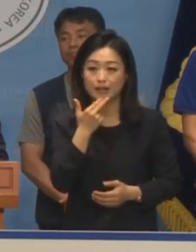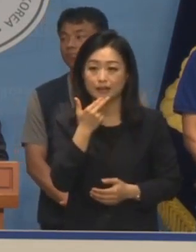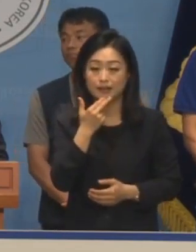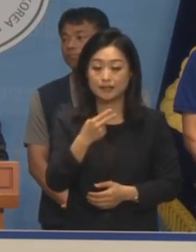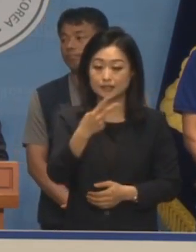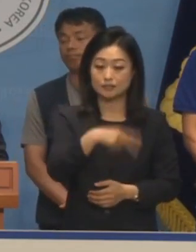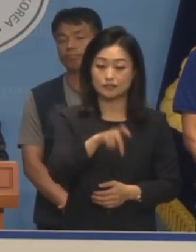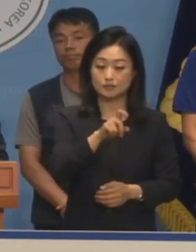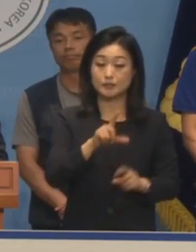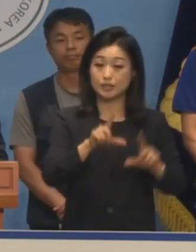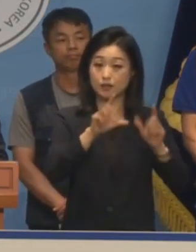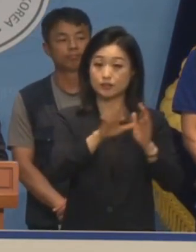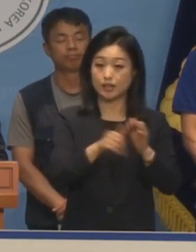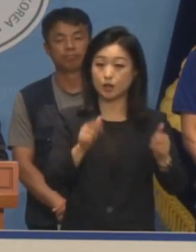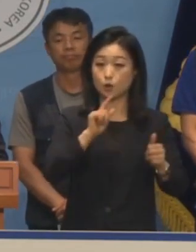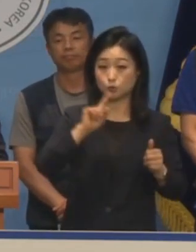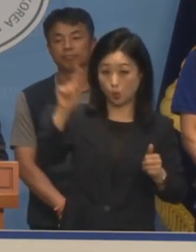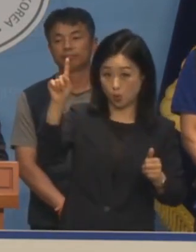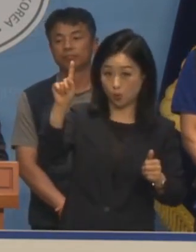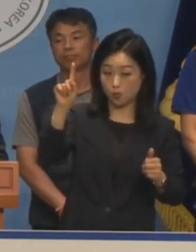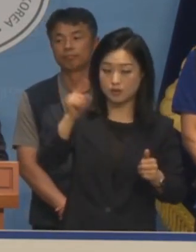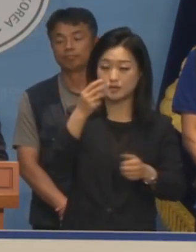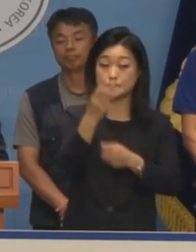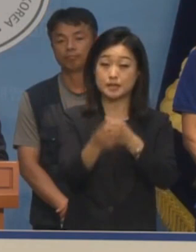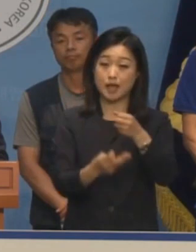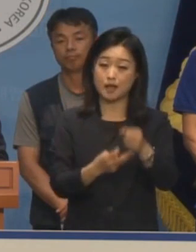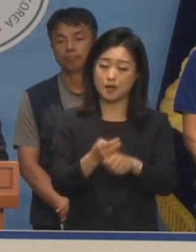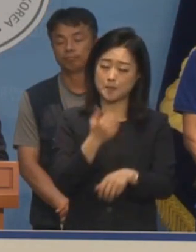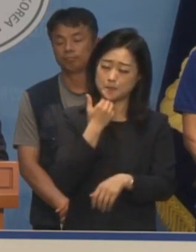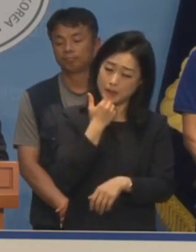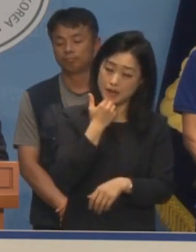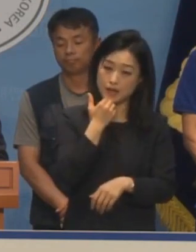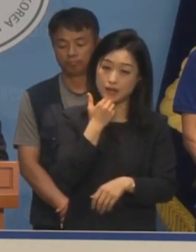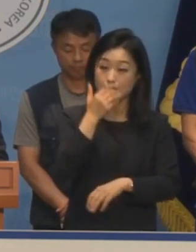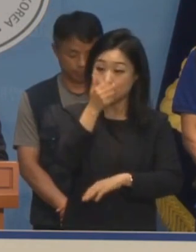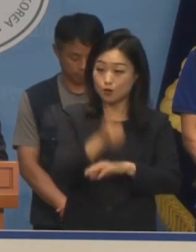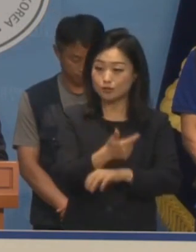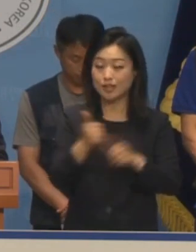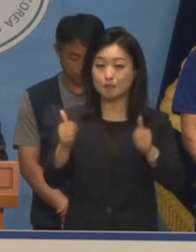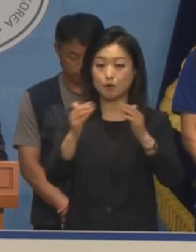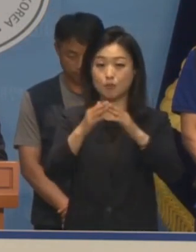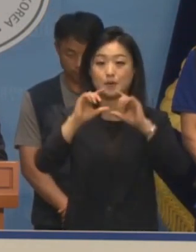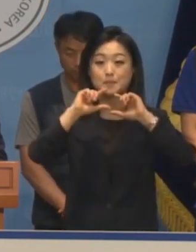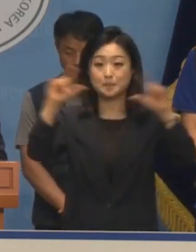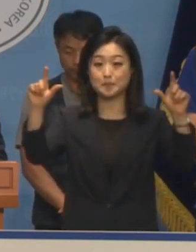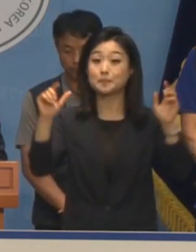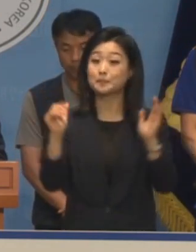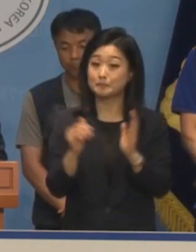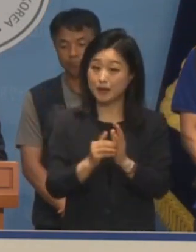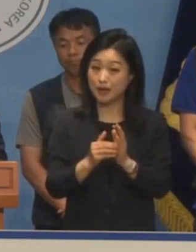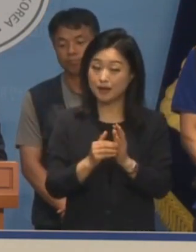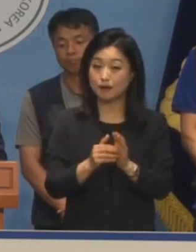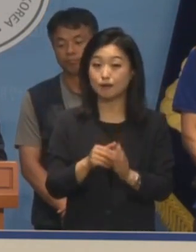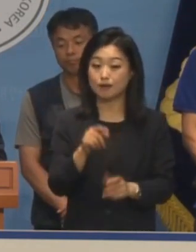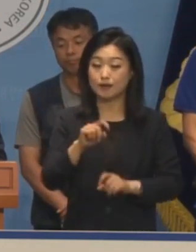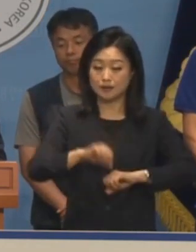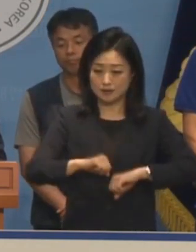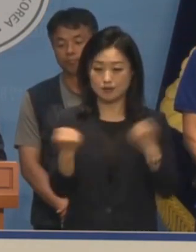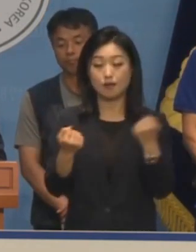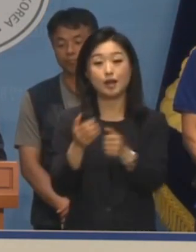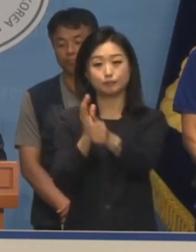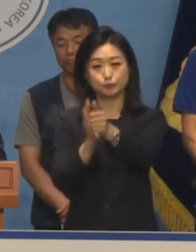2011년에 시작된 소송 13년 이상 걸려서 대법원에서 한결이 낮습니다 이행하면